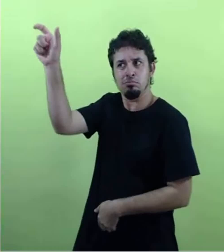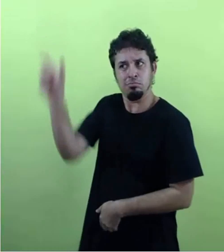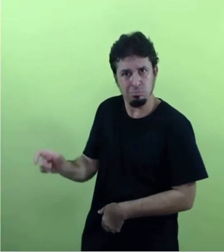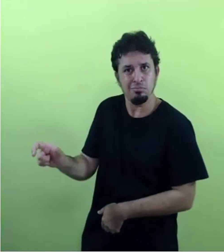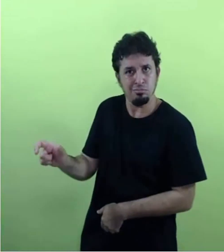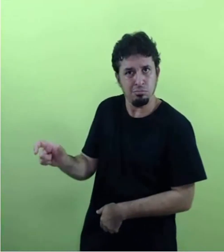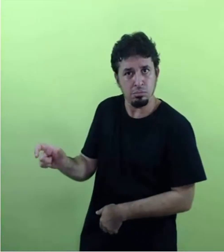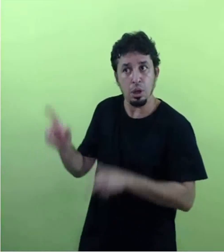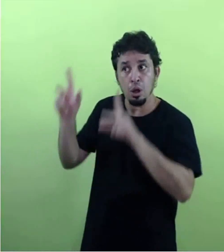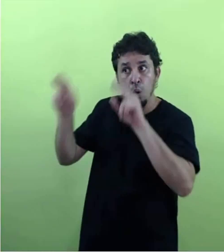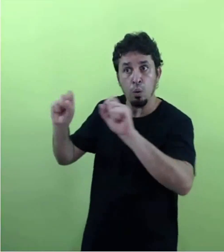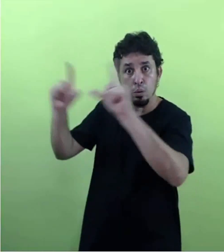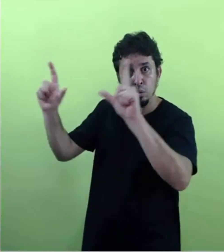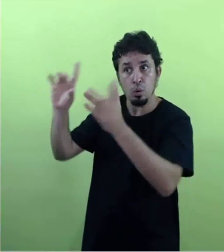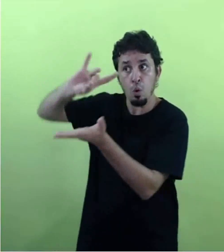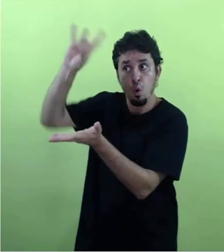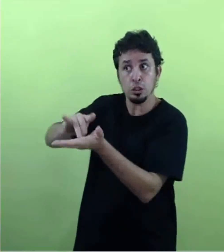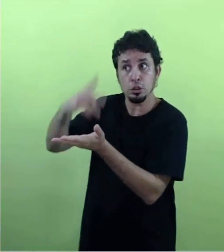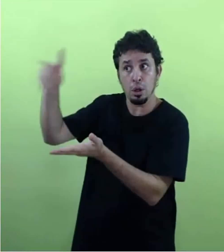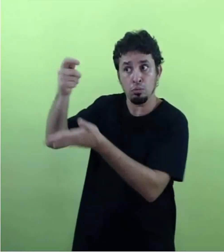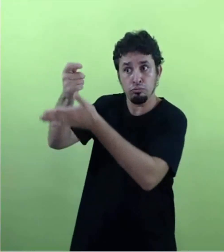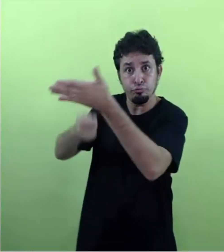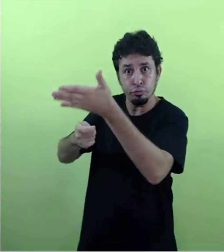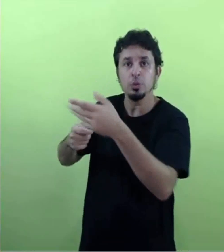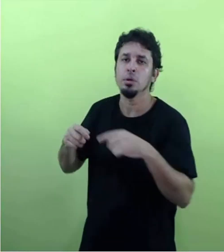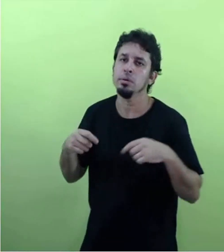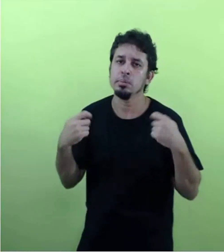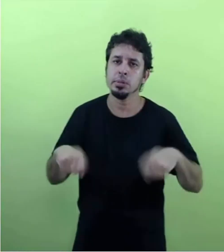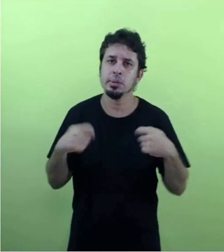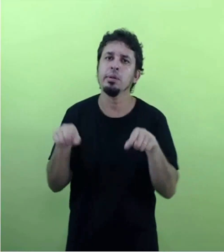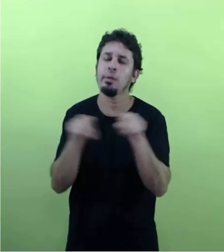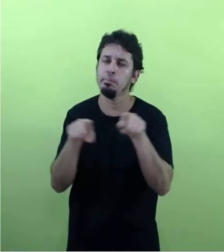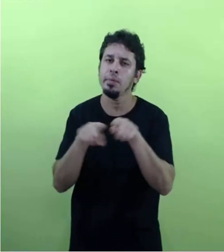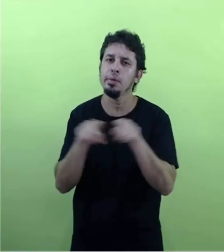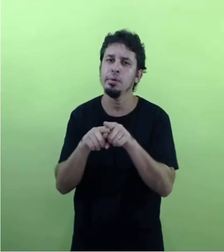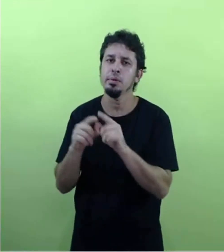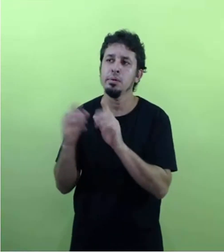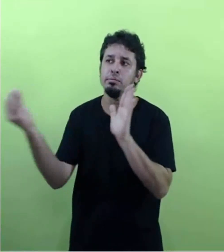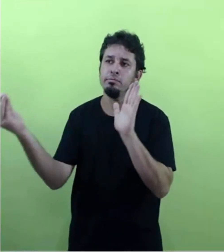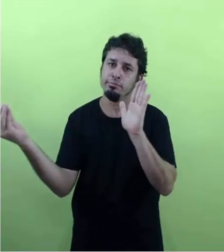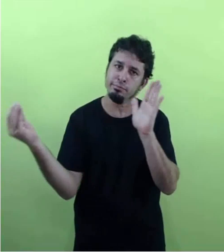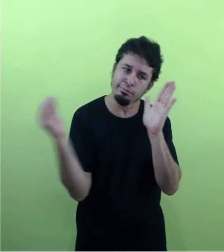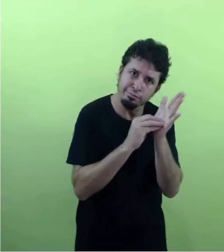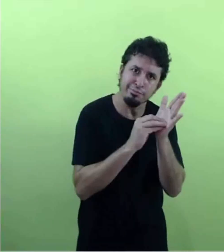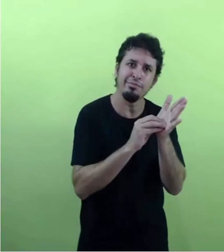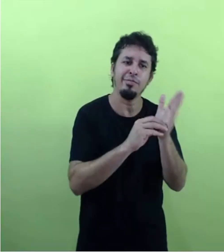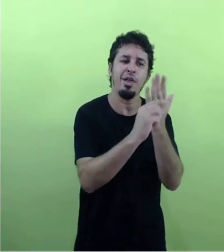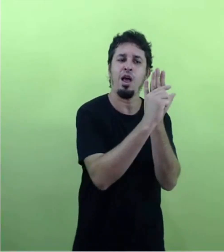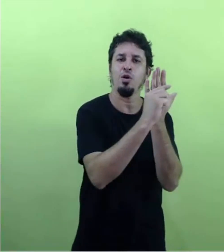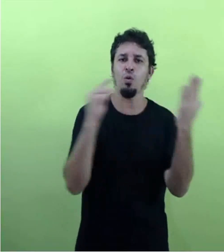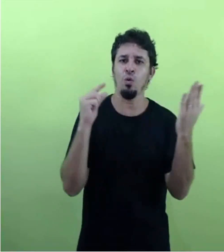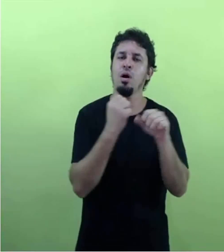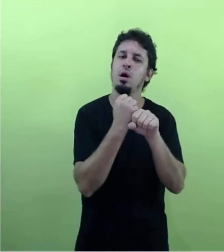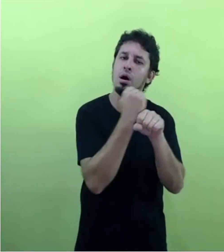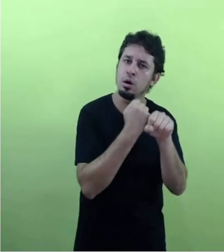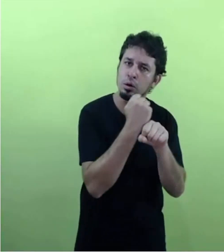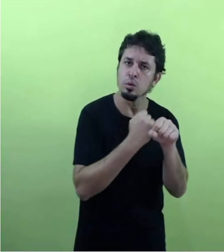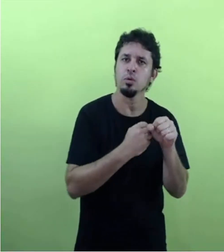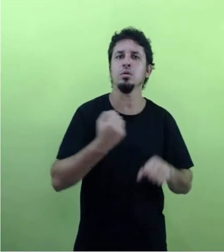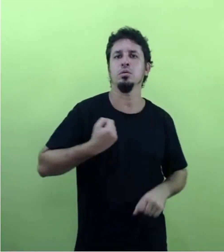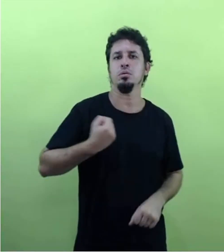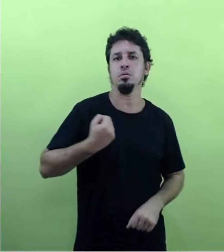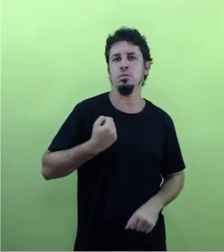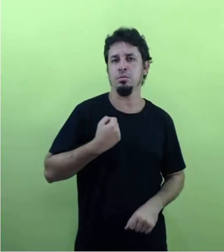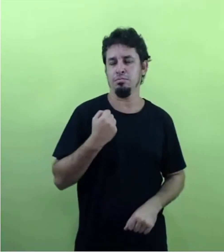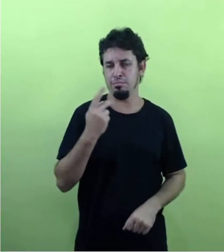em tela cheia, exatamente como no original. Deverá conter também o autor, ano e a